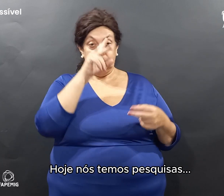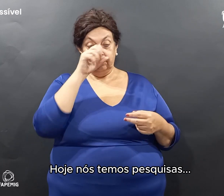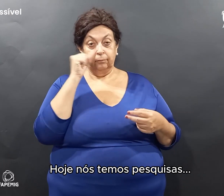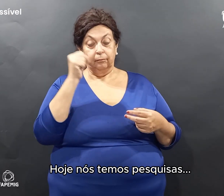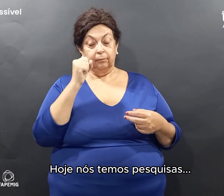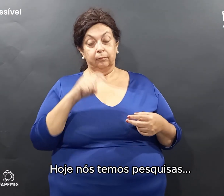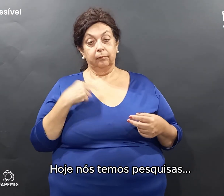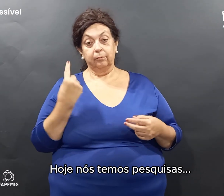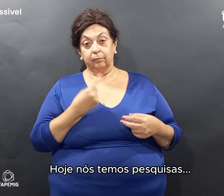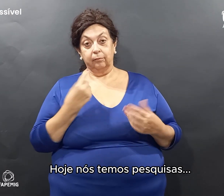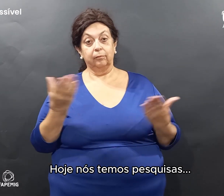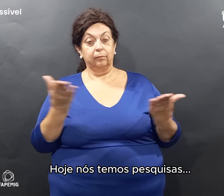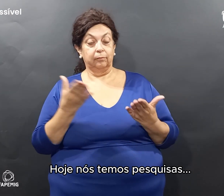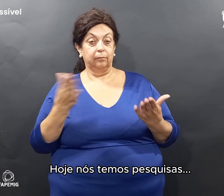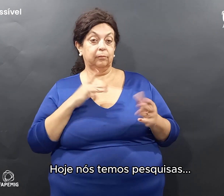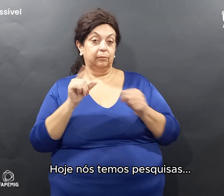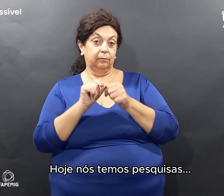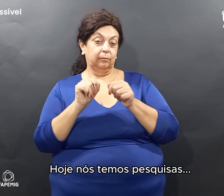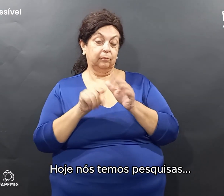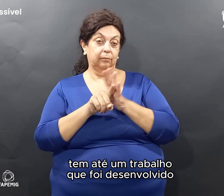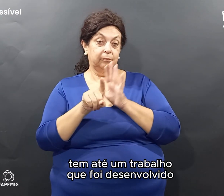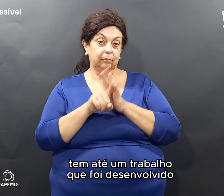temos pesquisas, tem até um